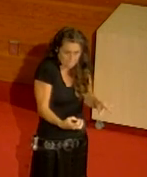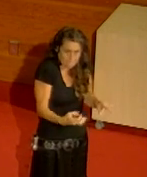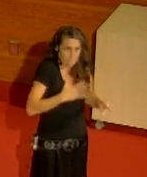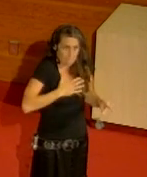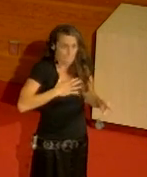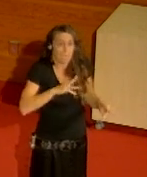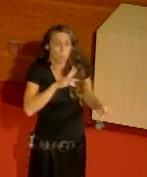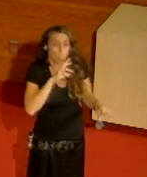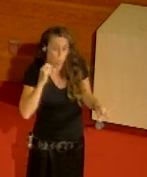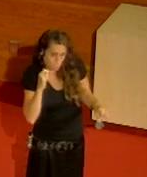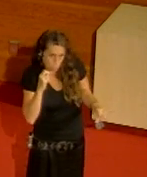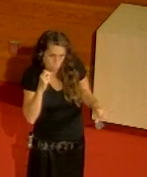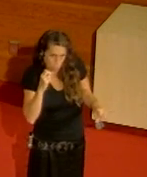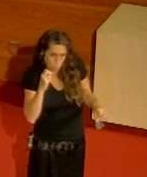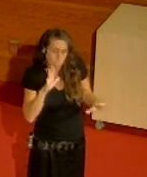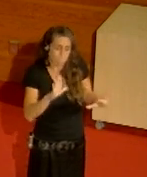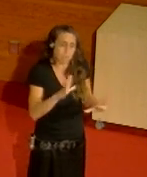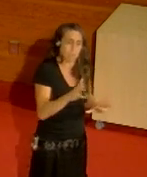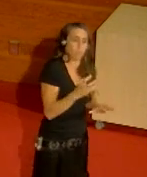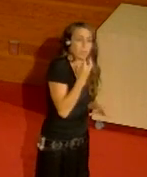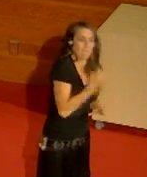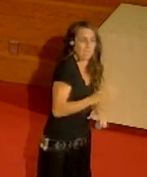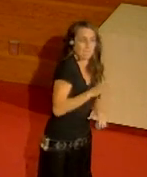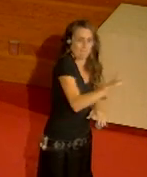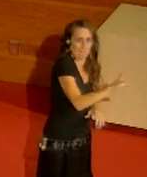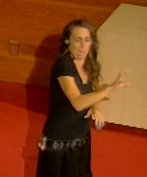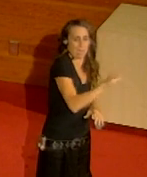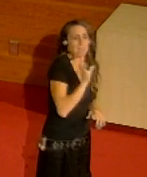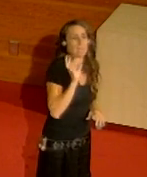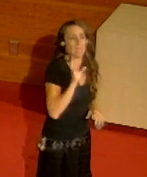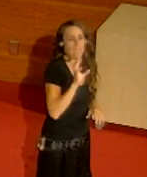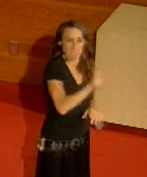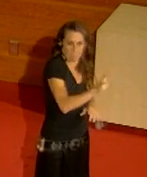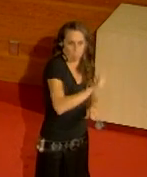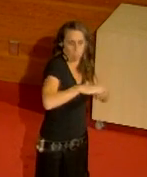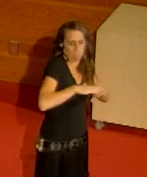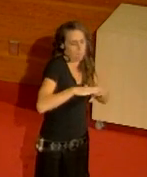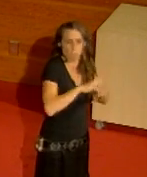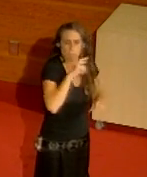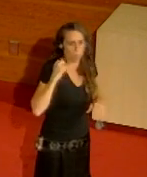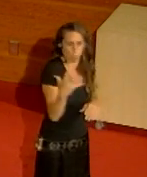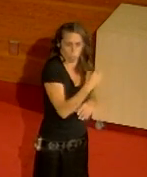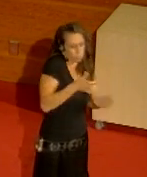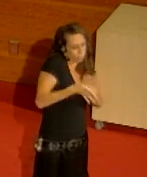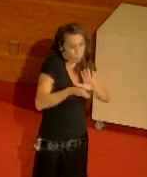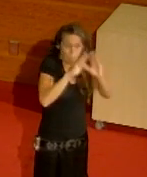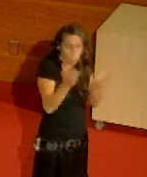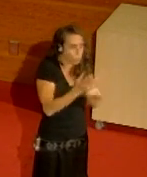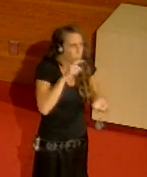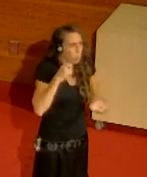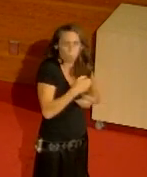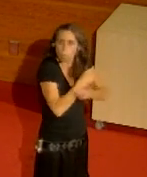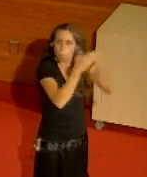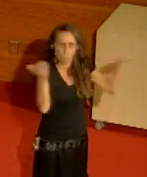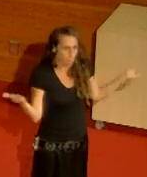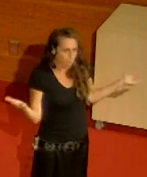e Israel como el estado nación de todo el pueblo judío En referencia a todos los judíos del mundo Qué quiere decir que de esta